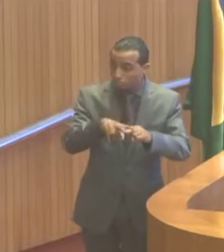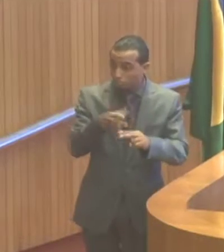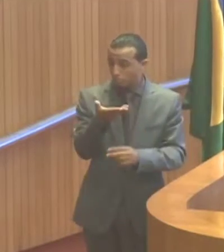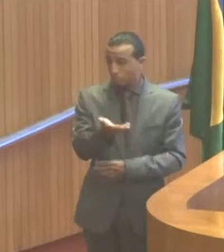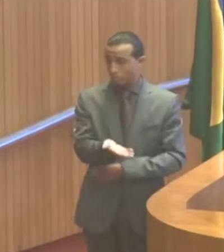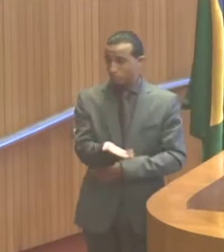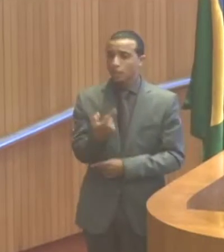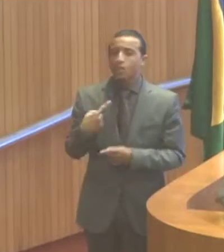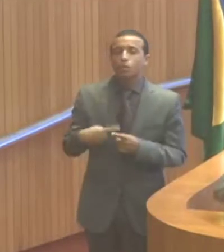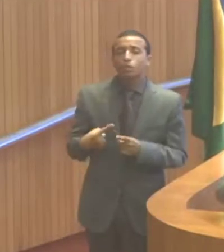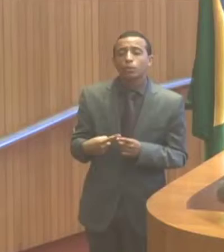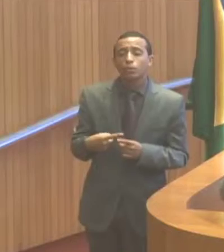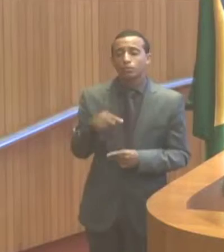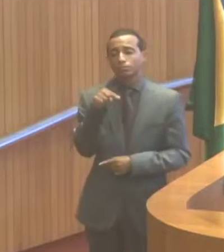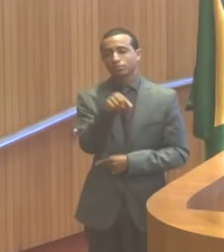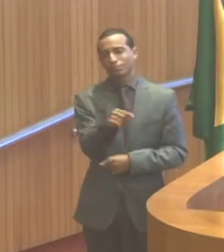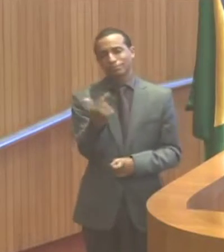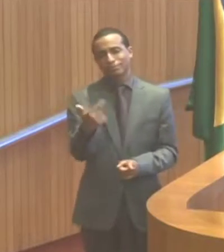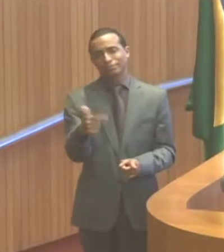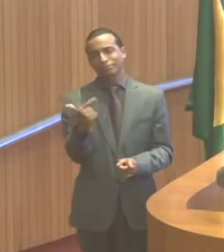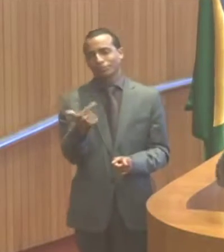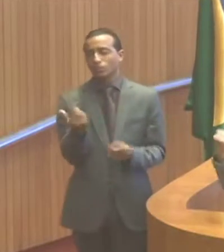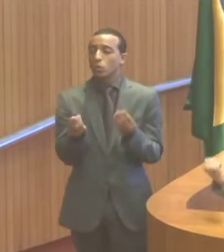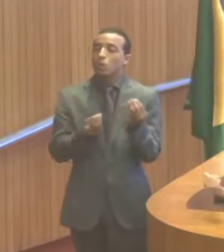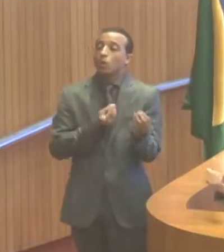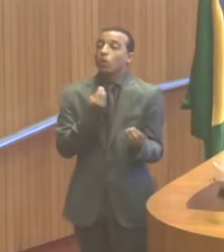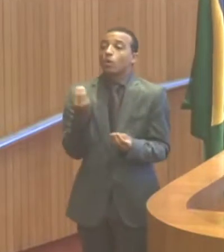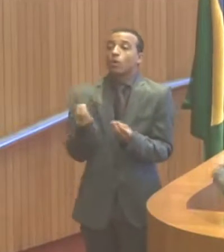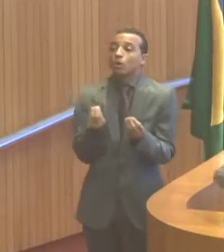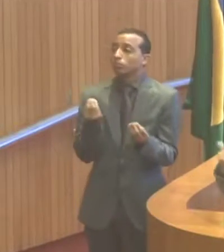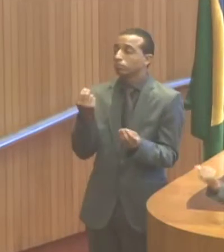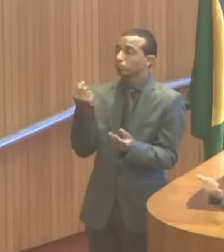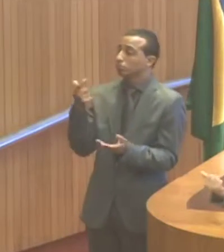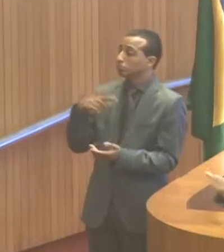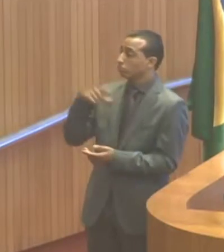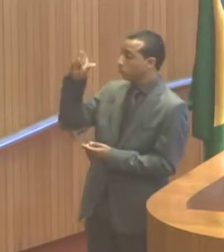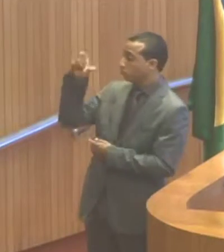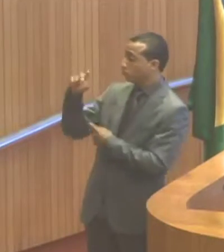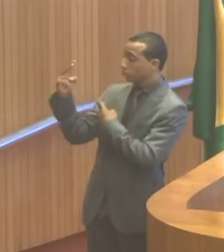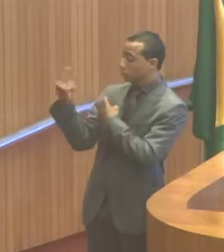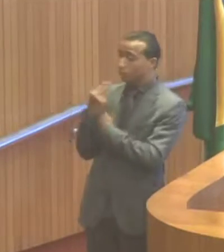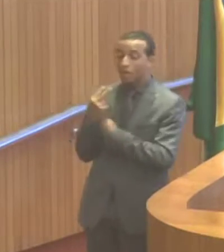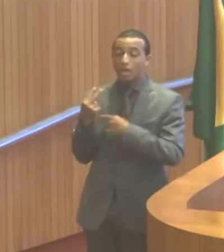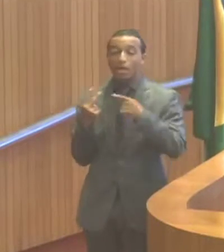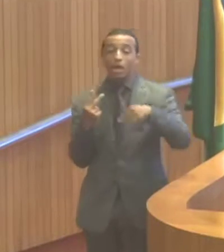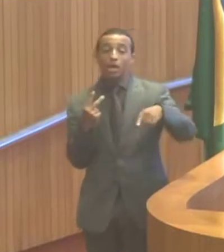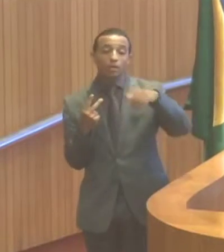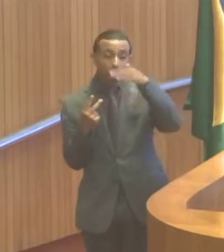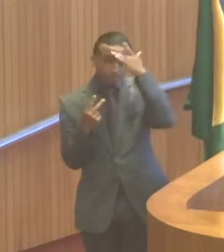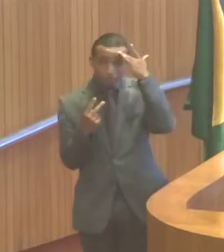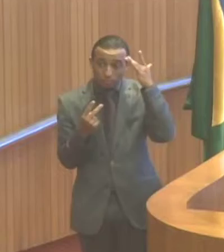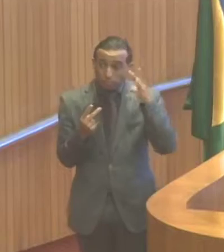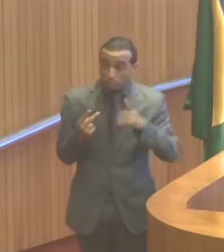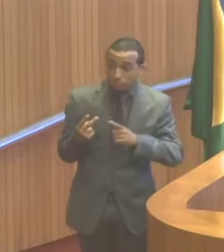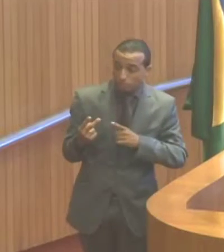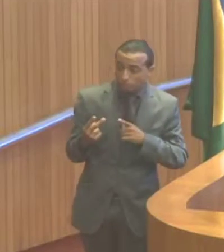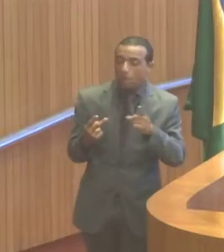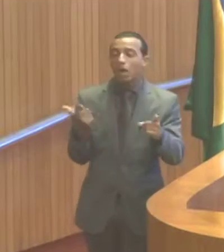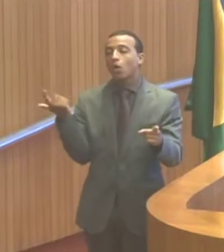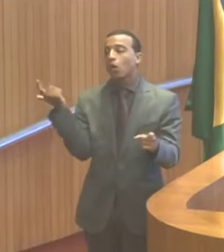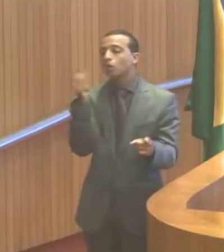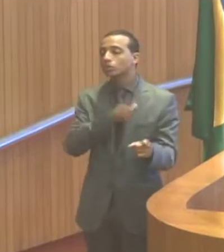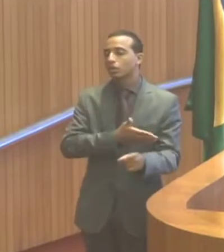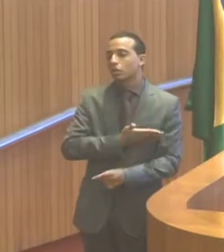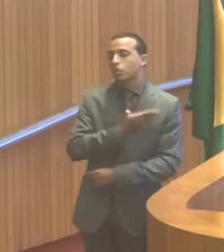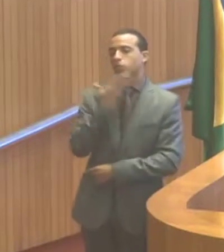Por quê? Porque não tem, na verdade, o sistema de defesa, e quem tem acaba, na verdade, ficando na situação de impunidade. O que é